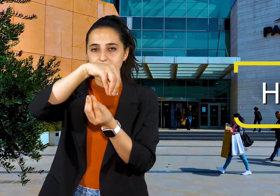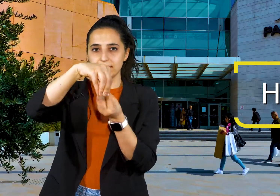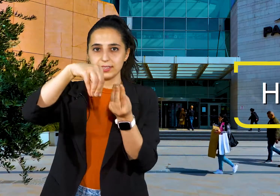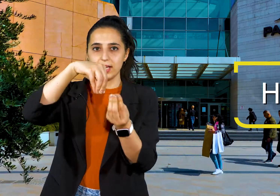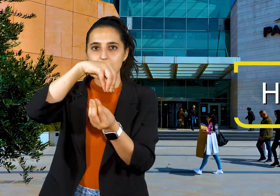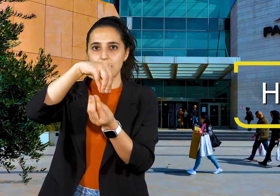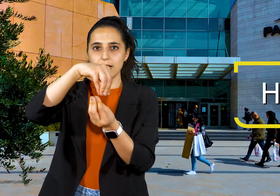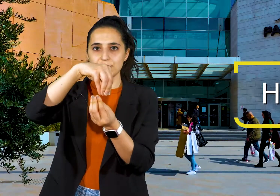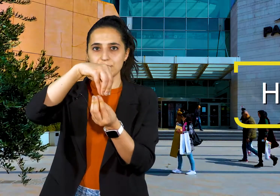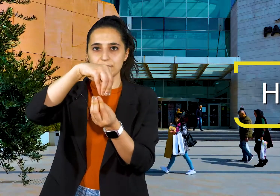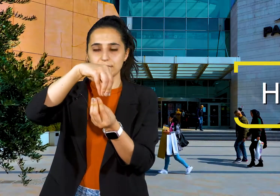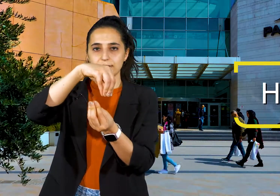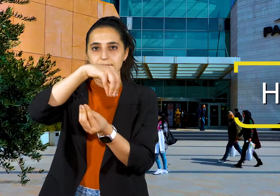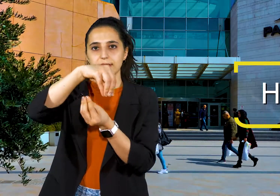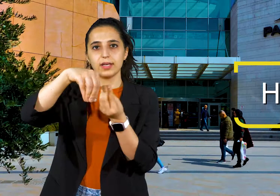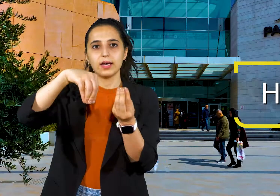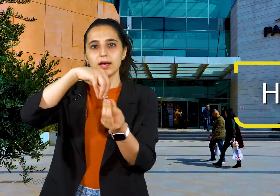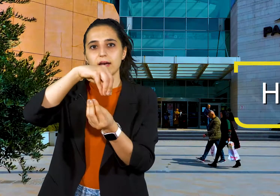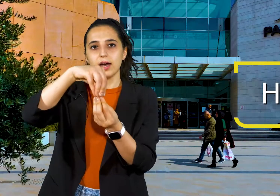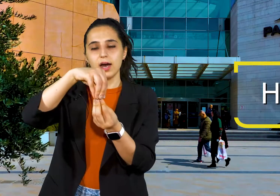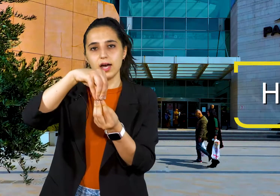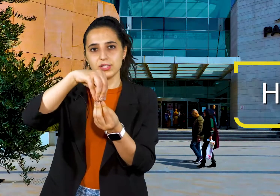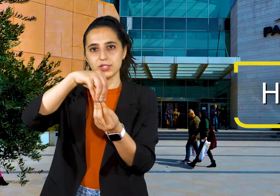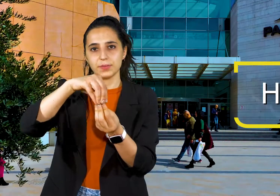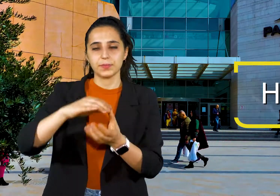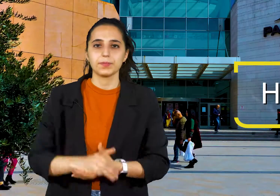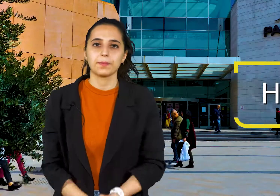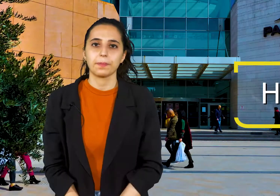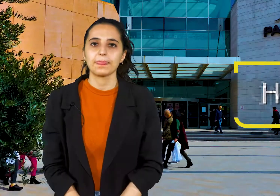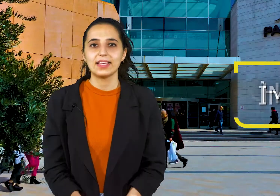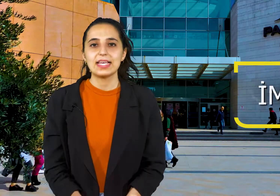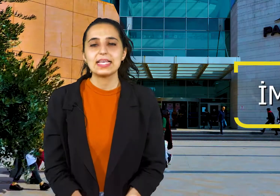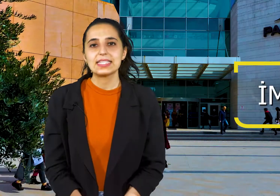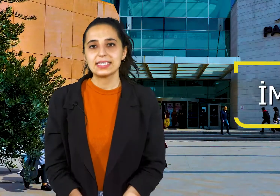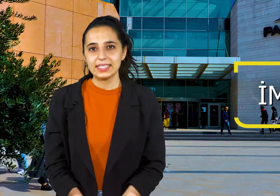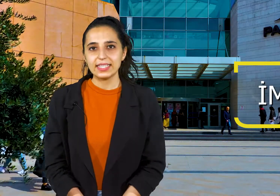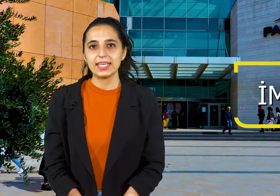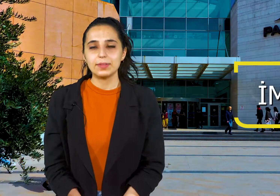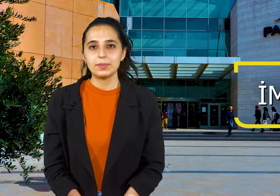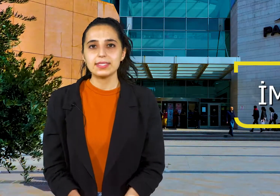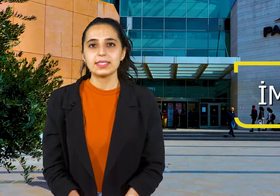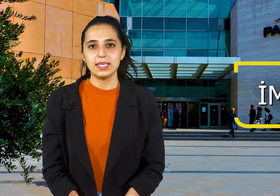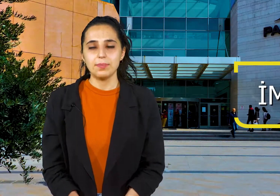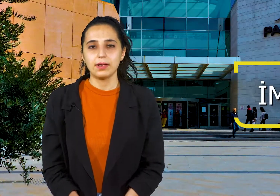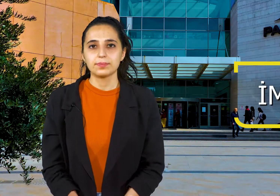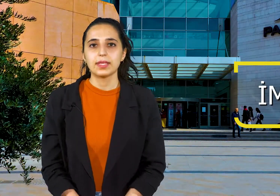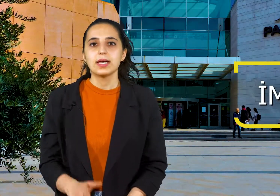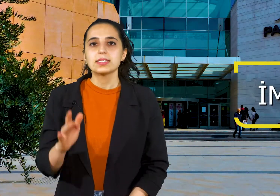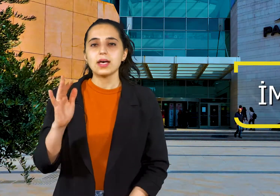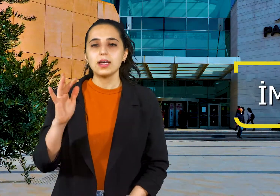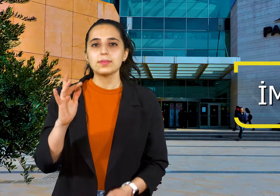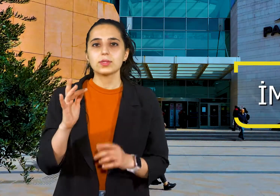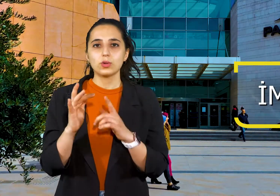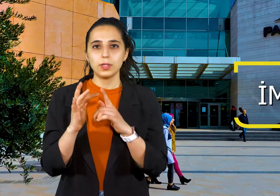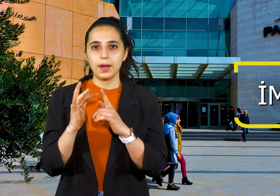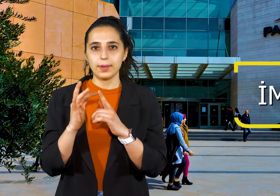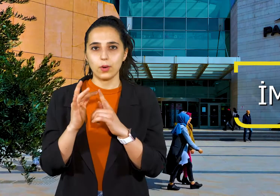ettirilir. Hac. Hac. Sıradaki kelimemiz iman. Sağ elimizin orta parmak